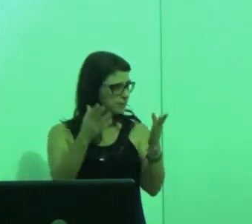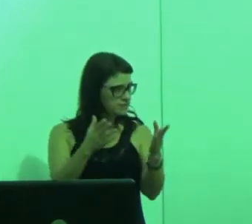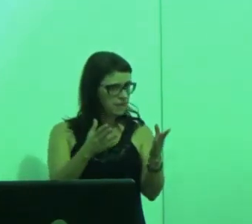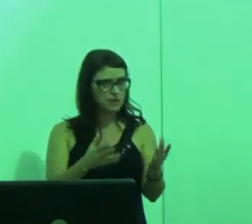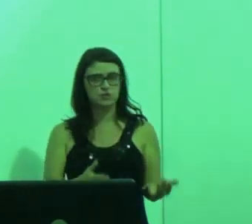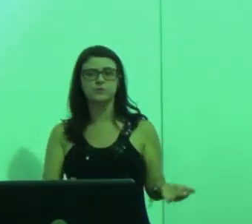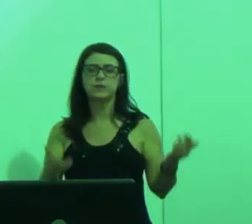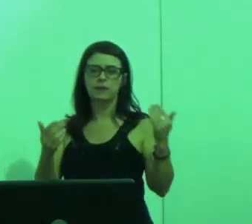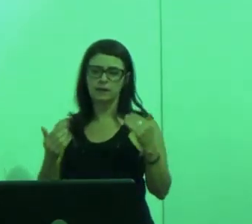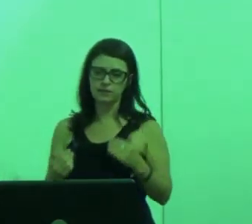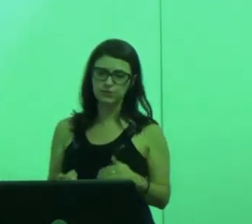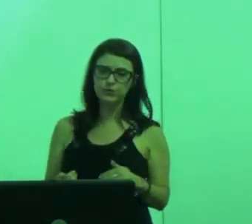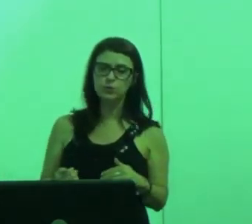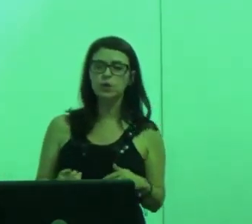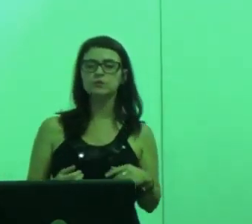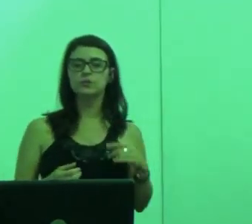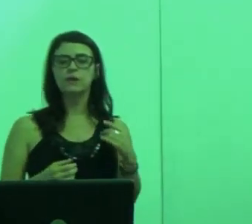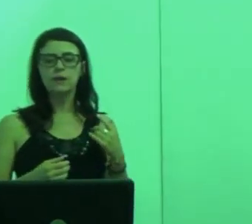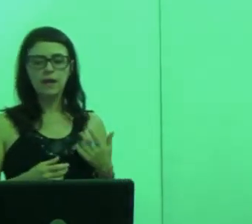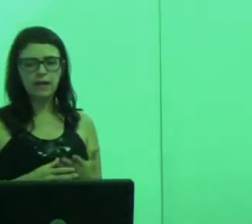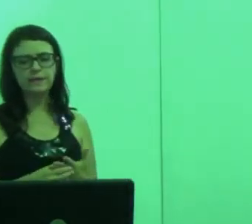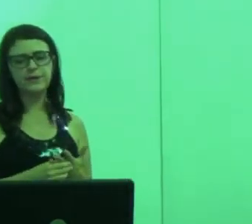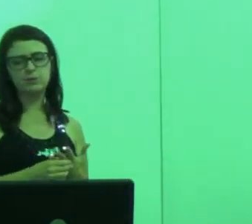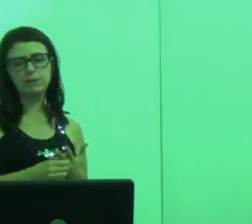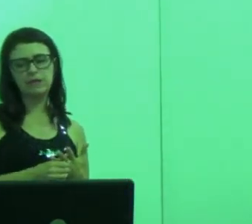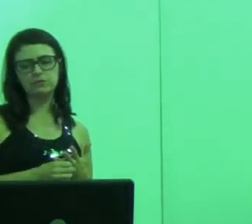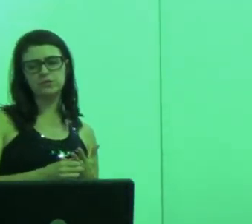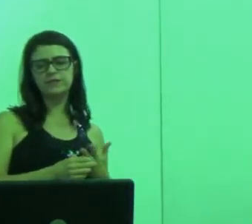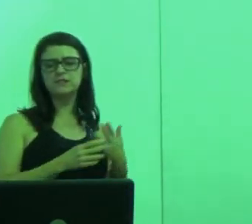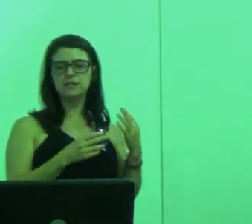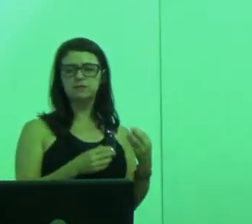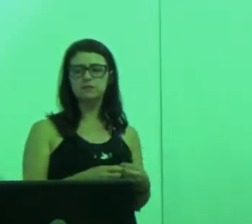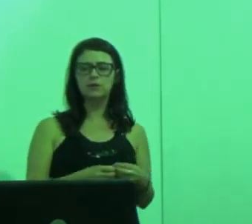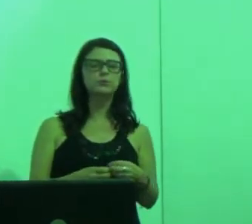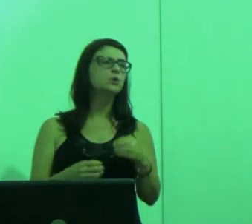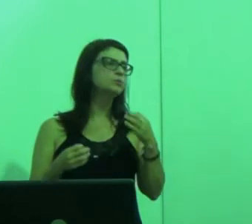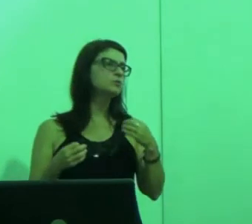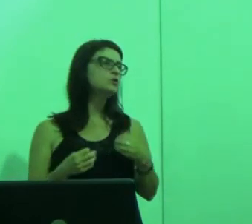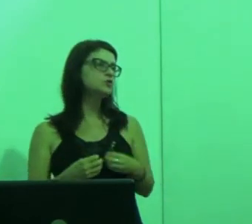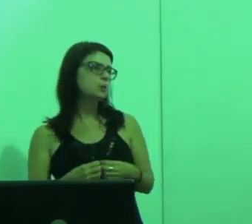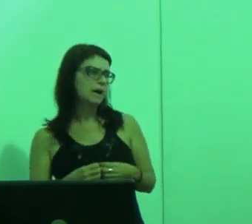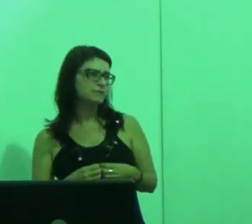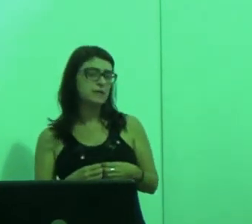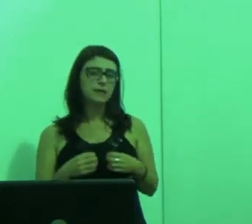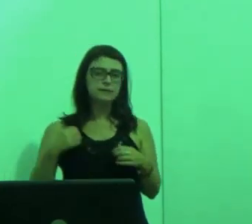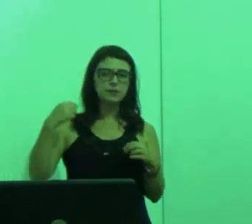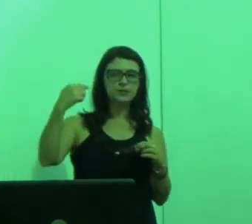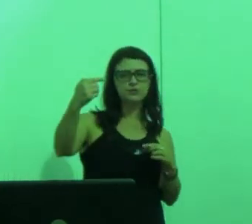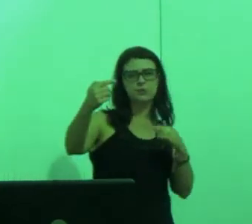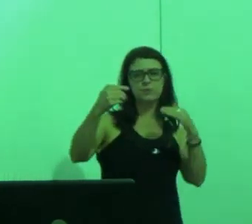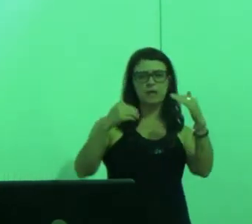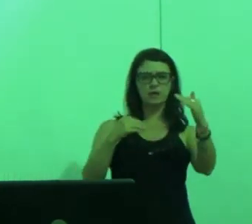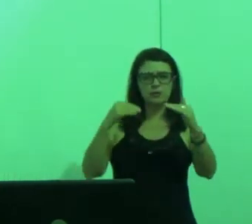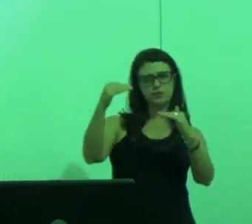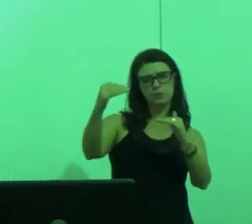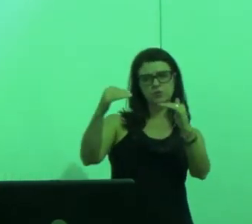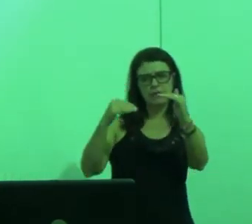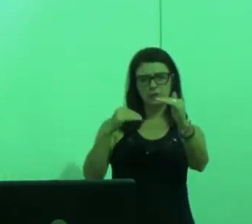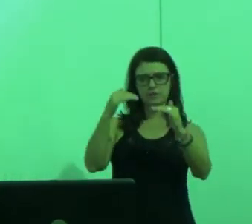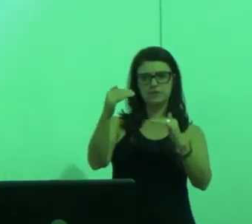você acha? Aí eu me envolveu no outro. Ah, creio que uma palavra com três sílabas, então ela ficou suave. Então isso, eu quis pôr os balões assim,